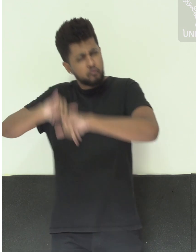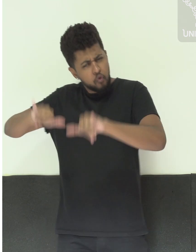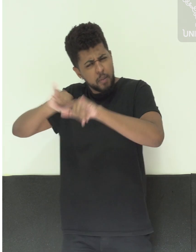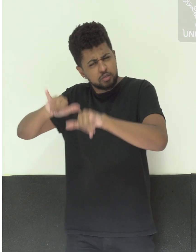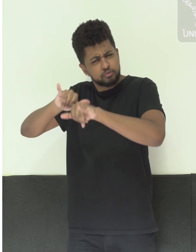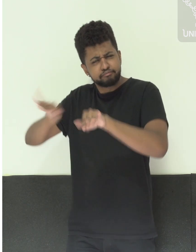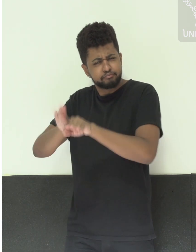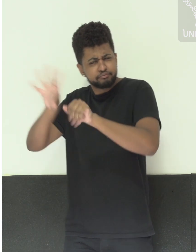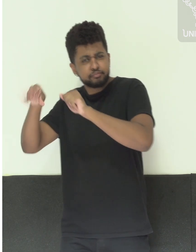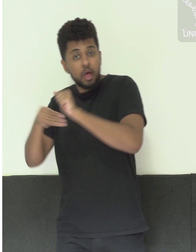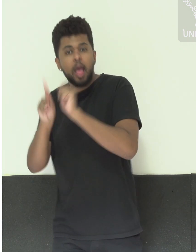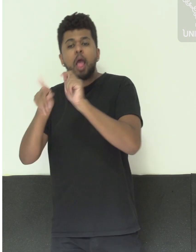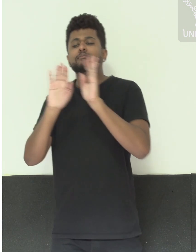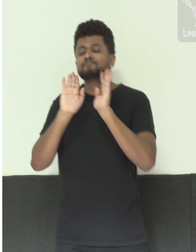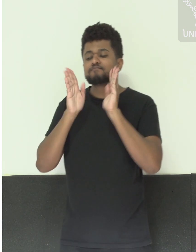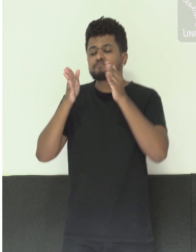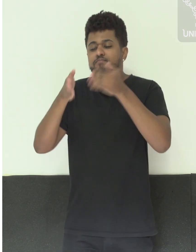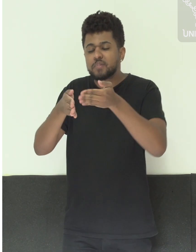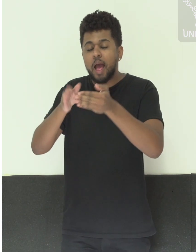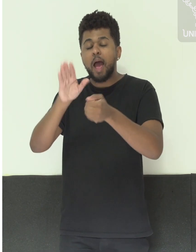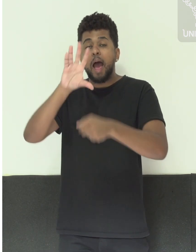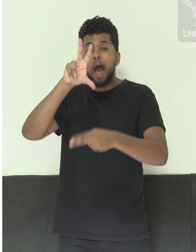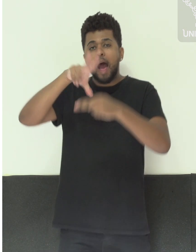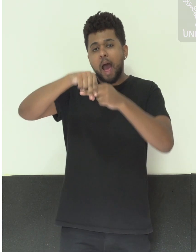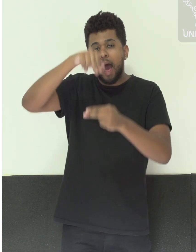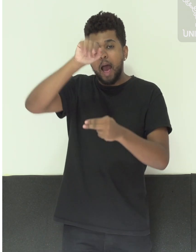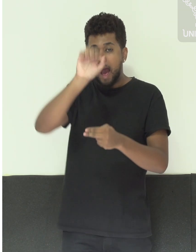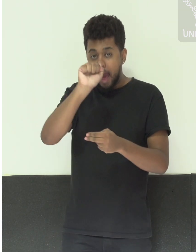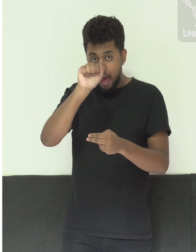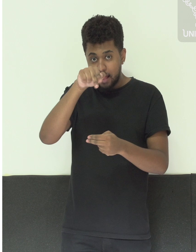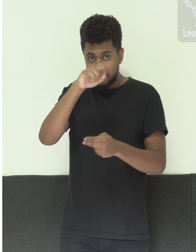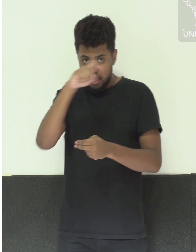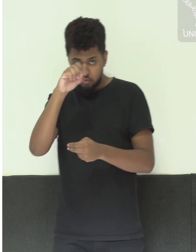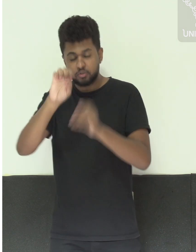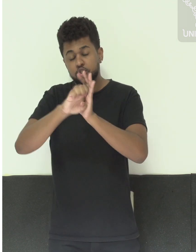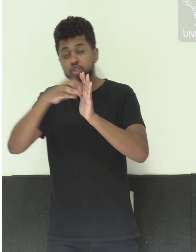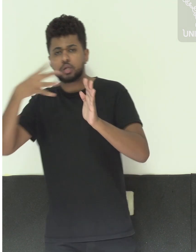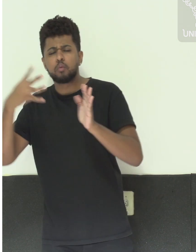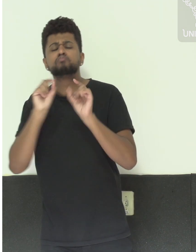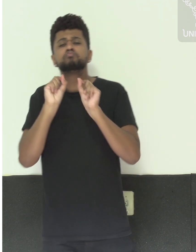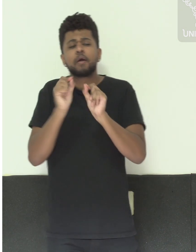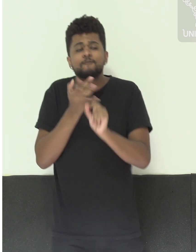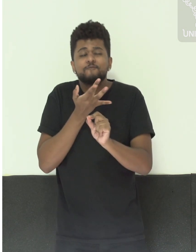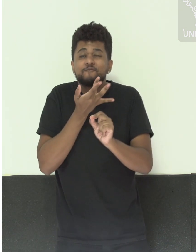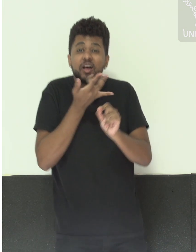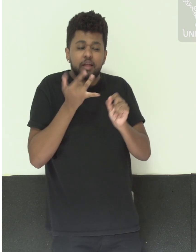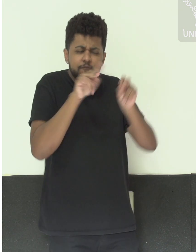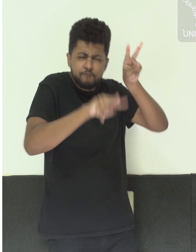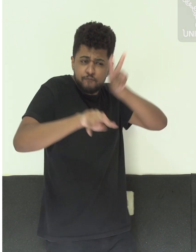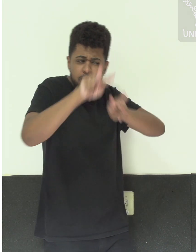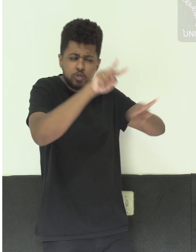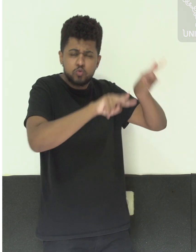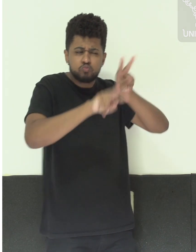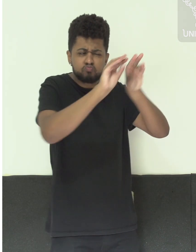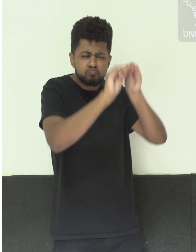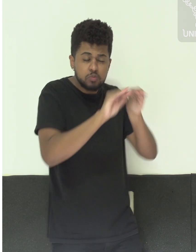informações serão concentradas em anexo ao presente edital, a fim de facilitar a